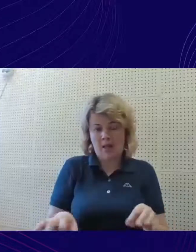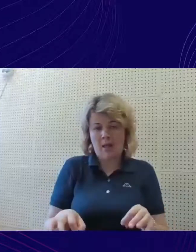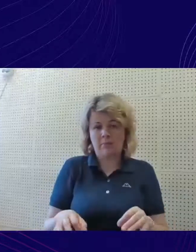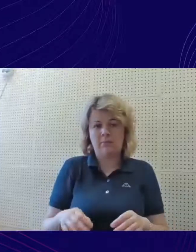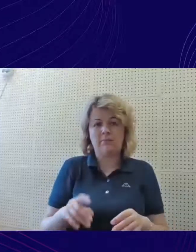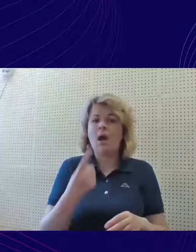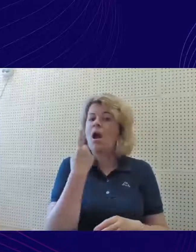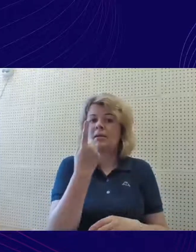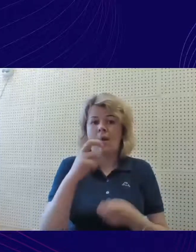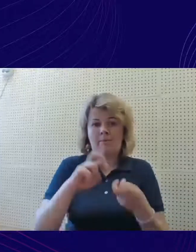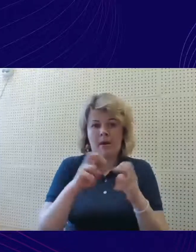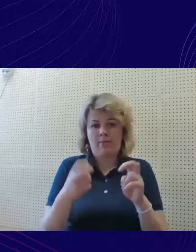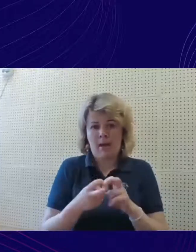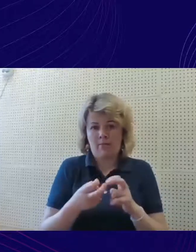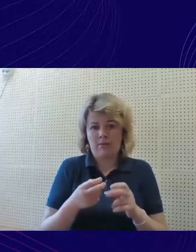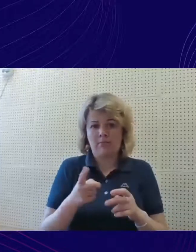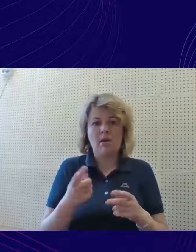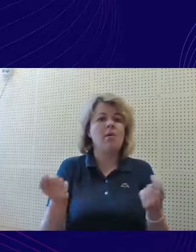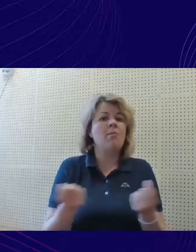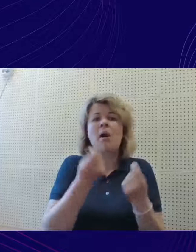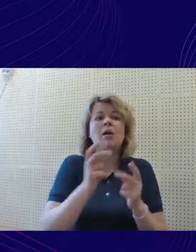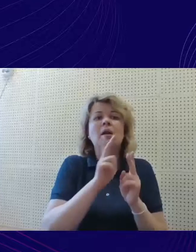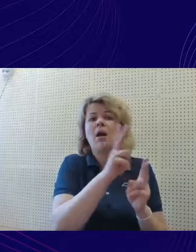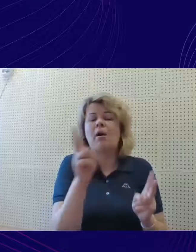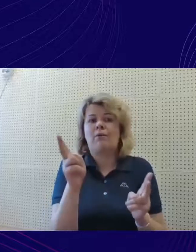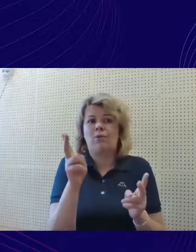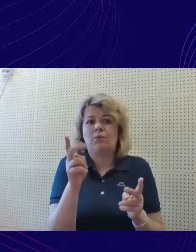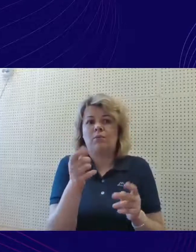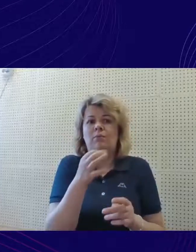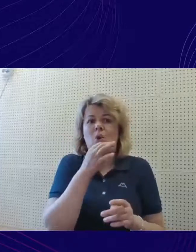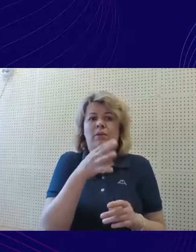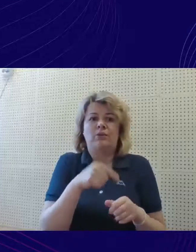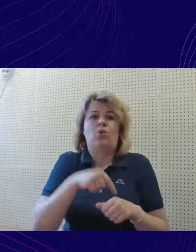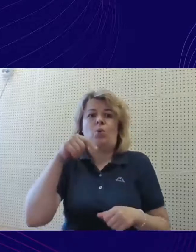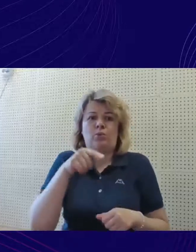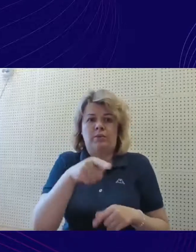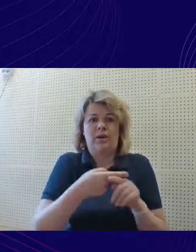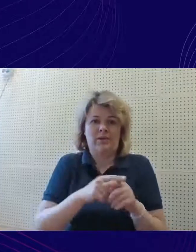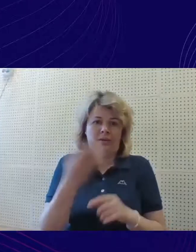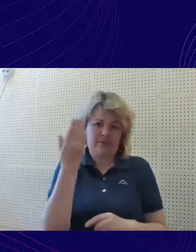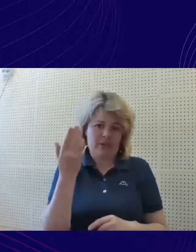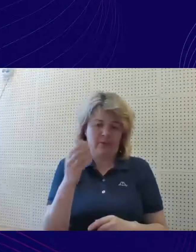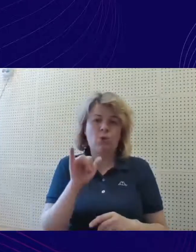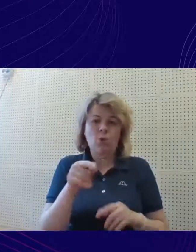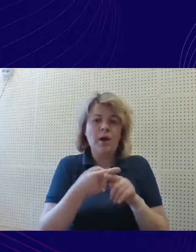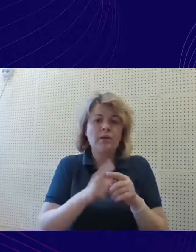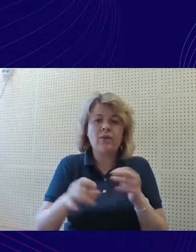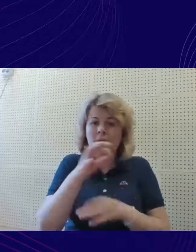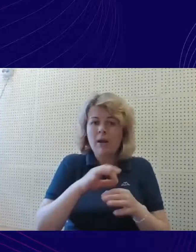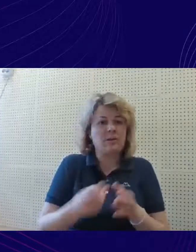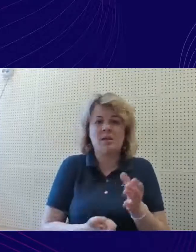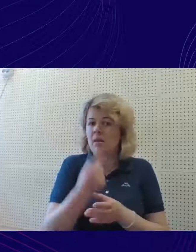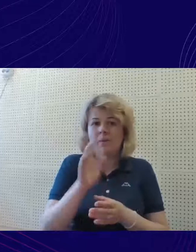Он мало кого тронул. И у этого проекта не образовалось большого количества поклонников.